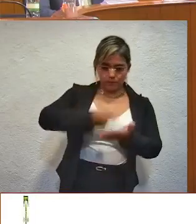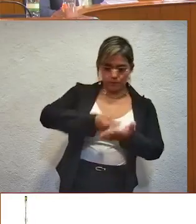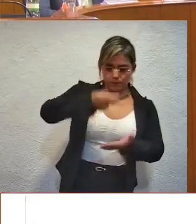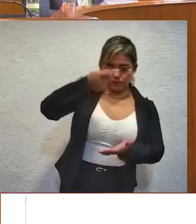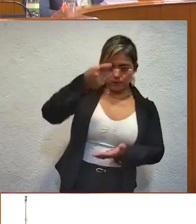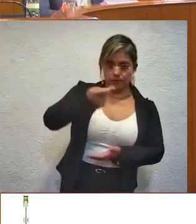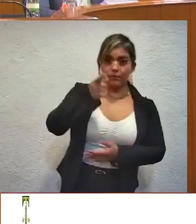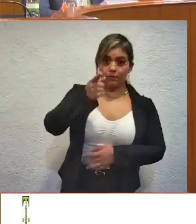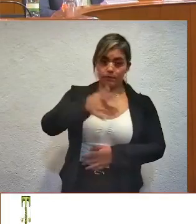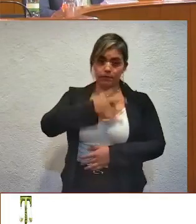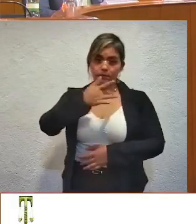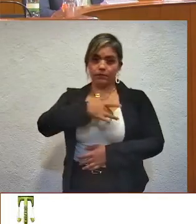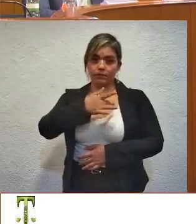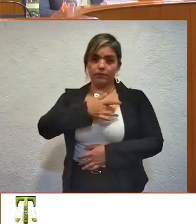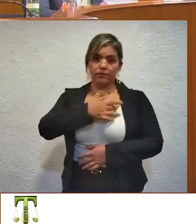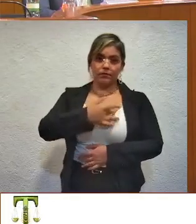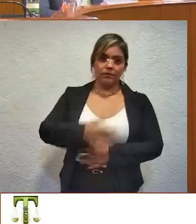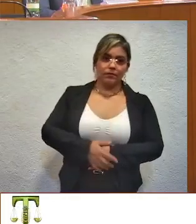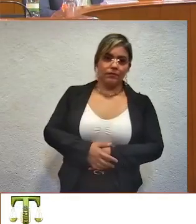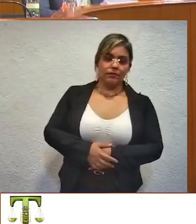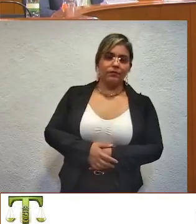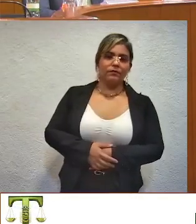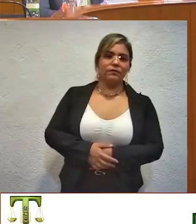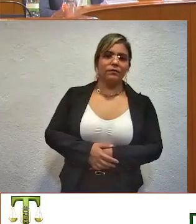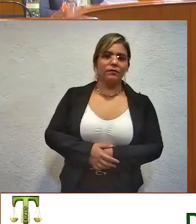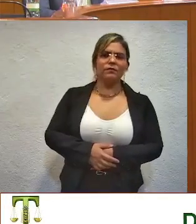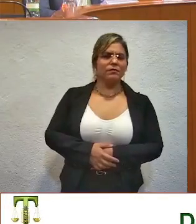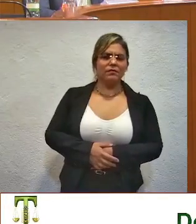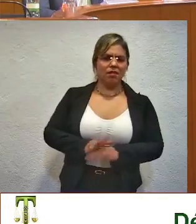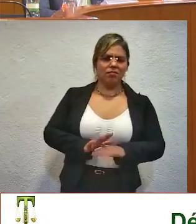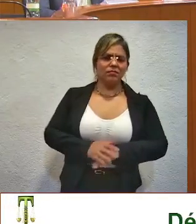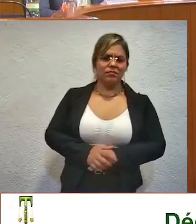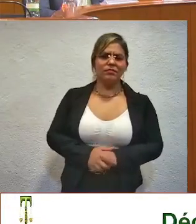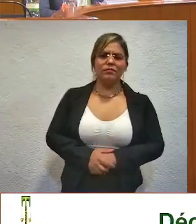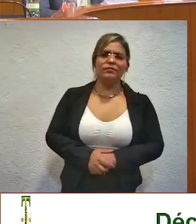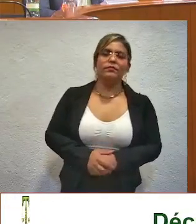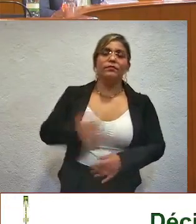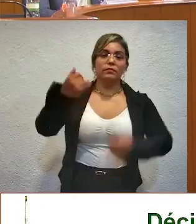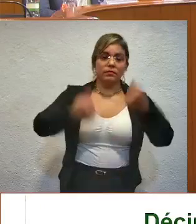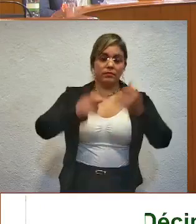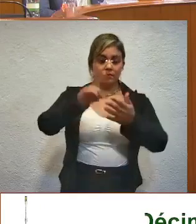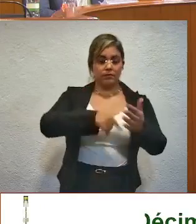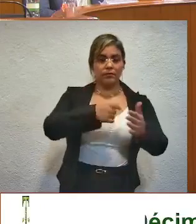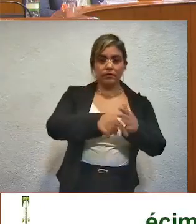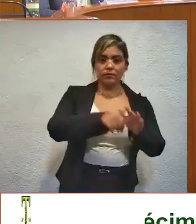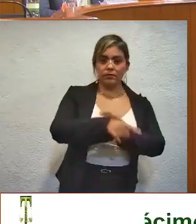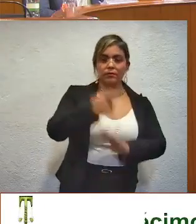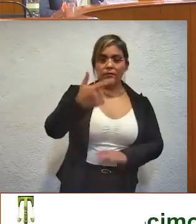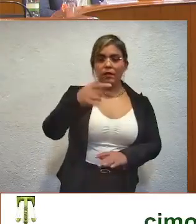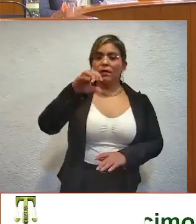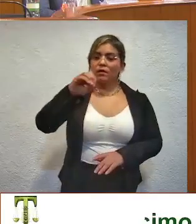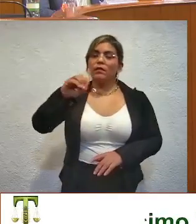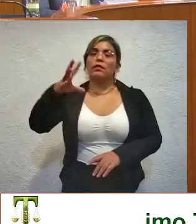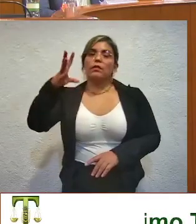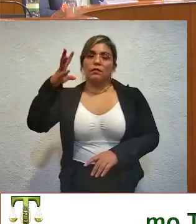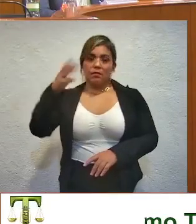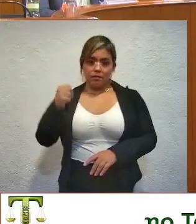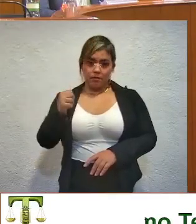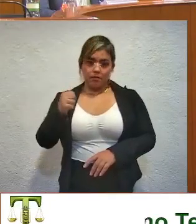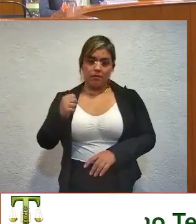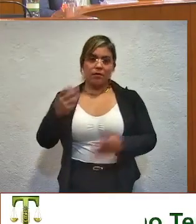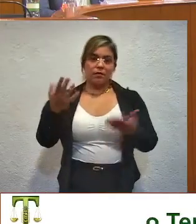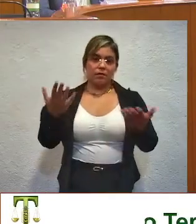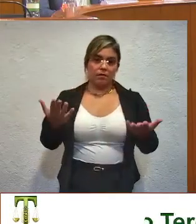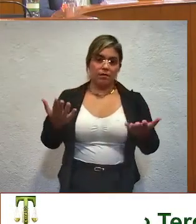su consideración de este pleno la magistrada Evelyn Rodríguez Sinol en el juicio electoral ciudadano GET 009 de este año, promovido